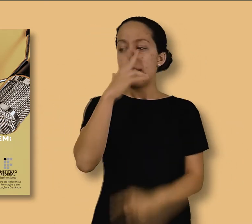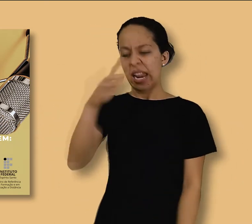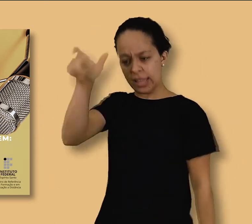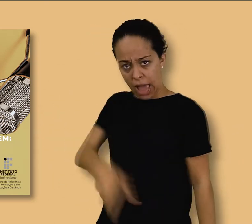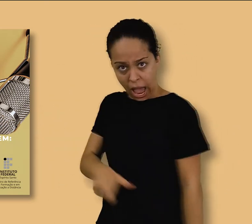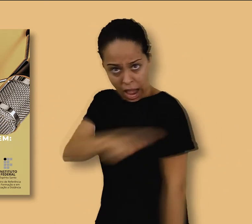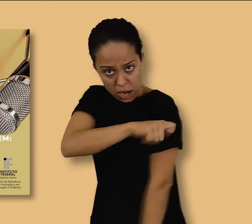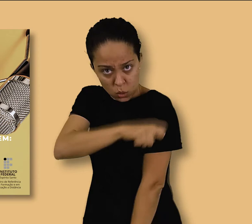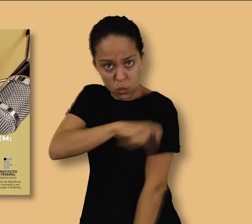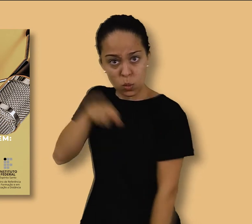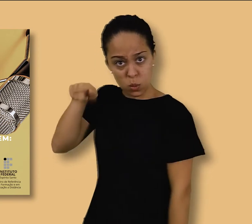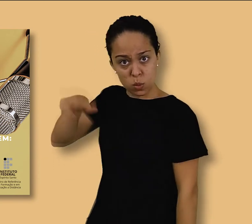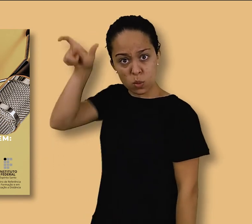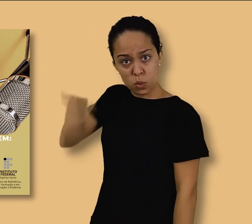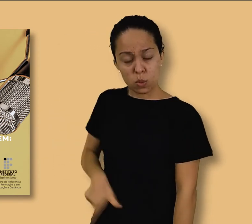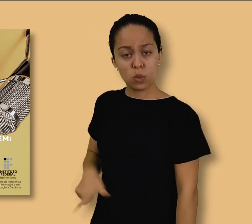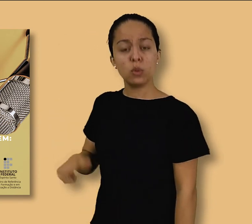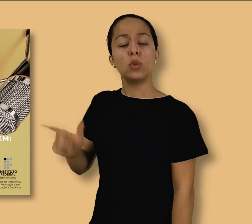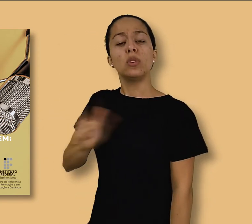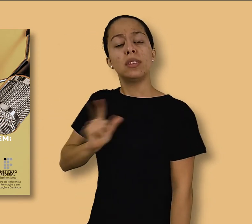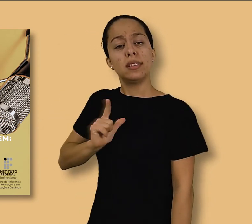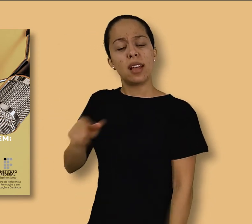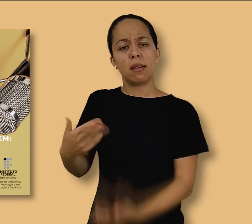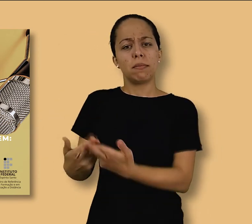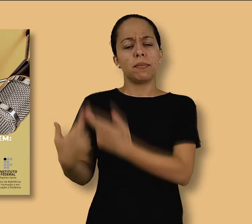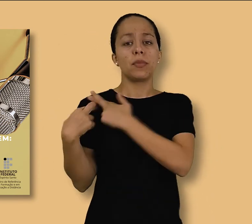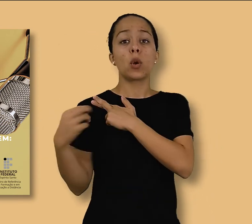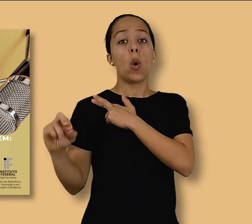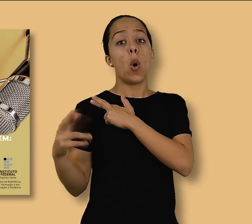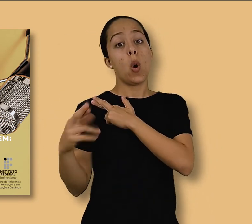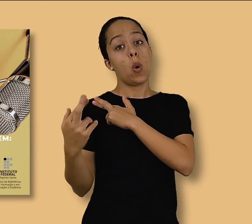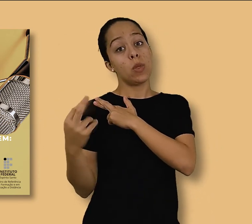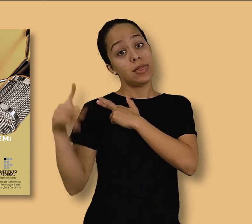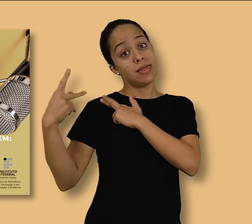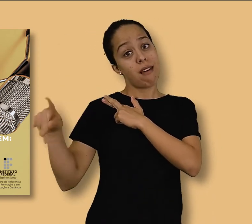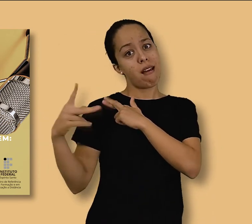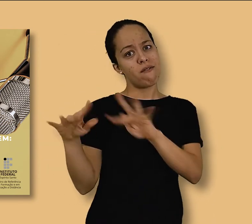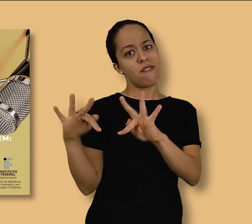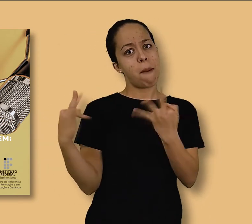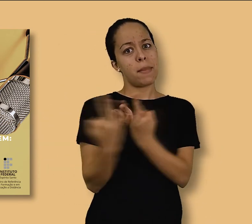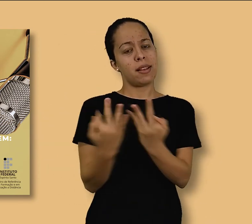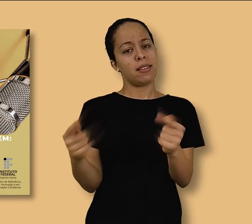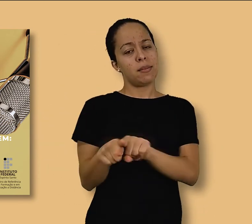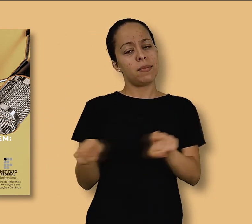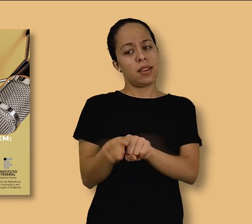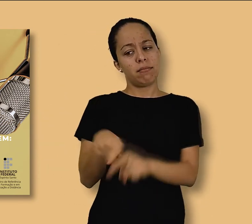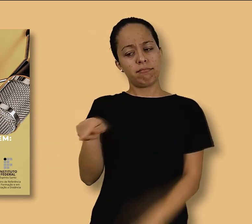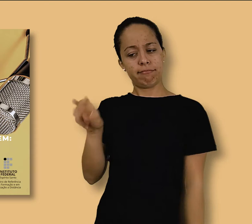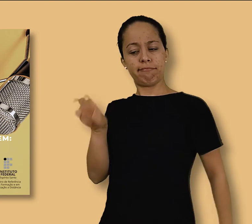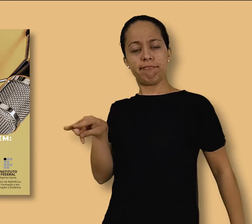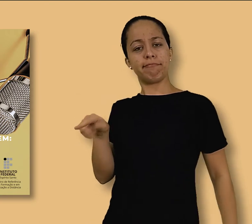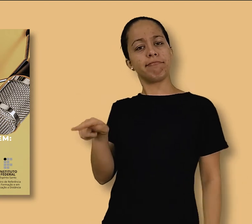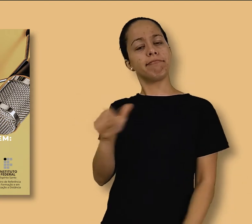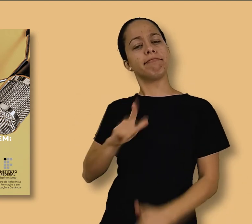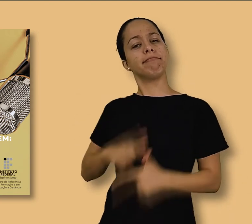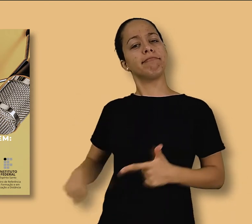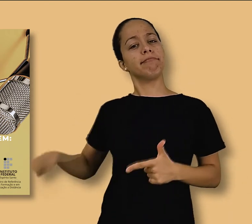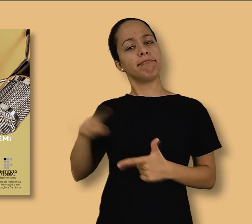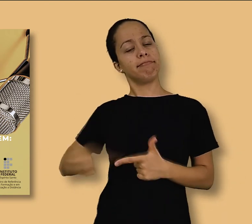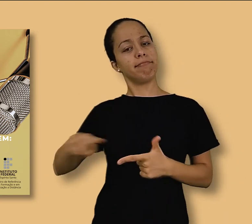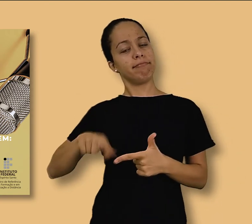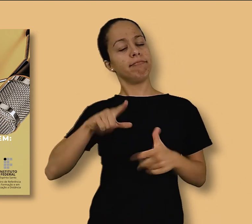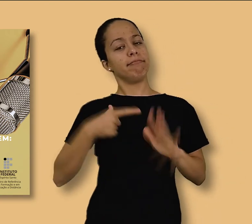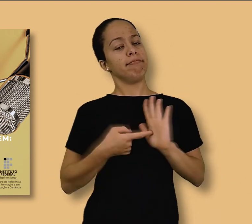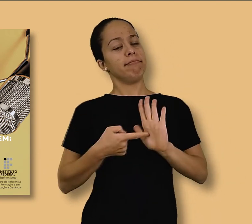o João você já esse aluno é esse o nosso aqui ou no máximo a sua família né É pelo problema